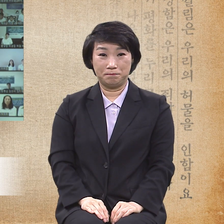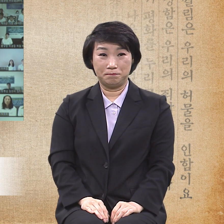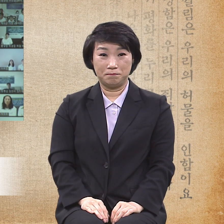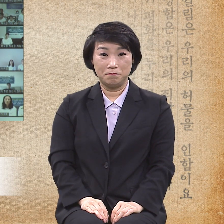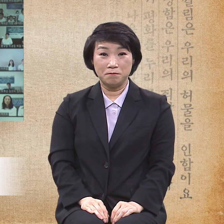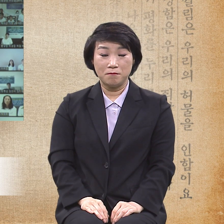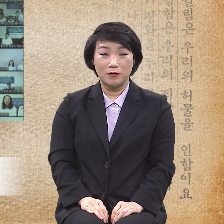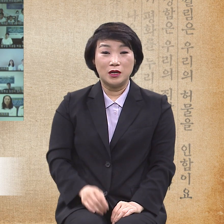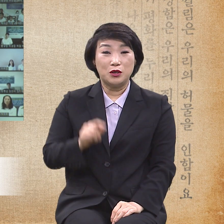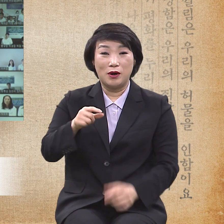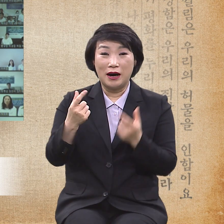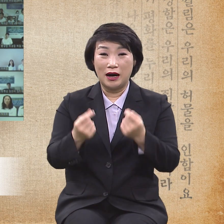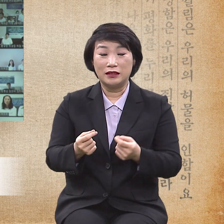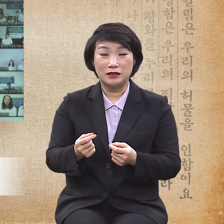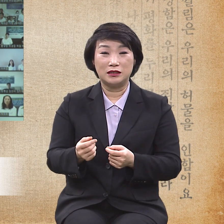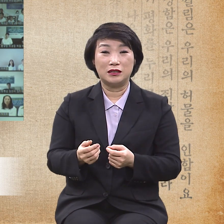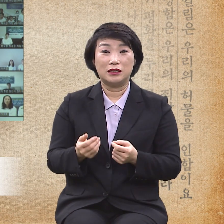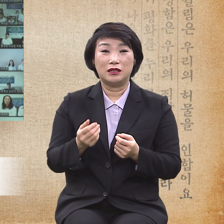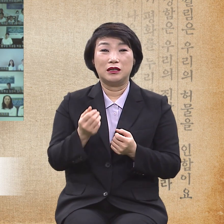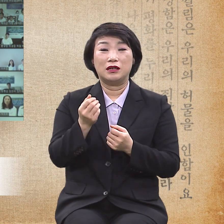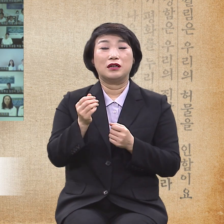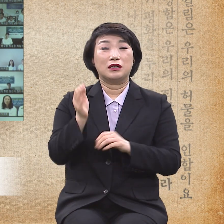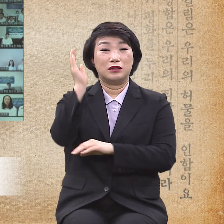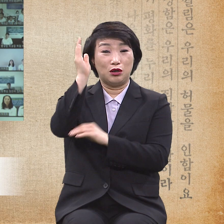왜 이런 말을 하느냐?